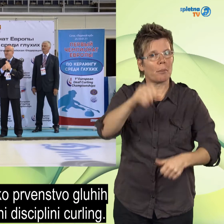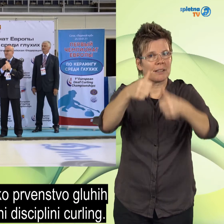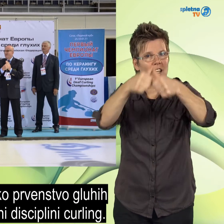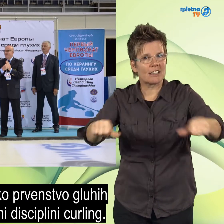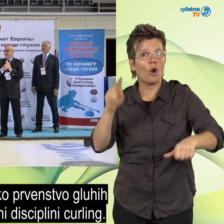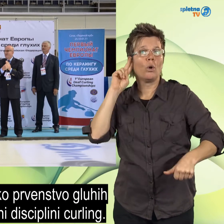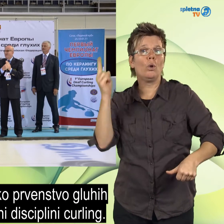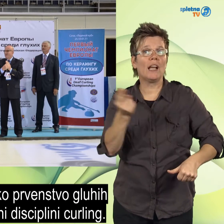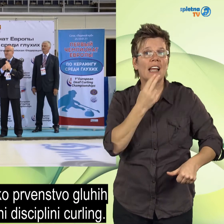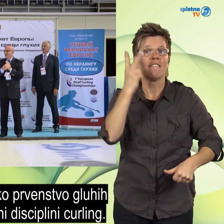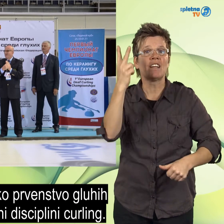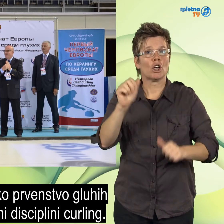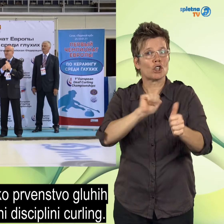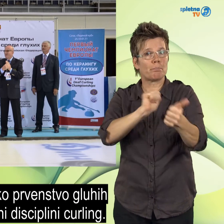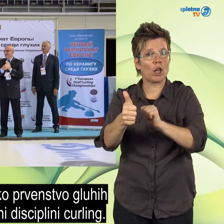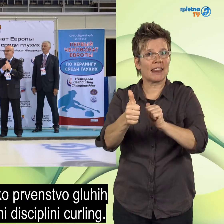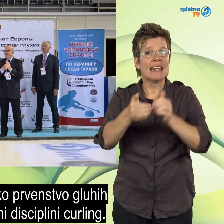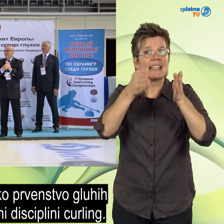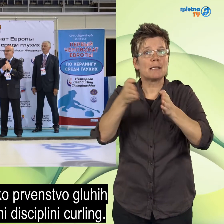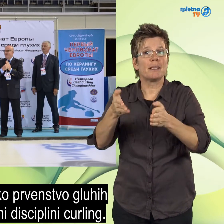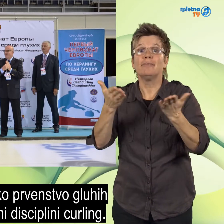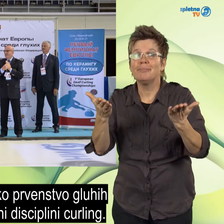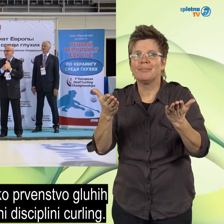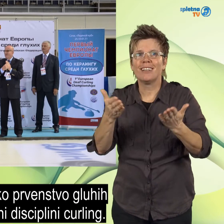športni disciplini curling.